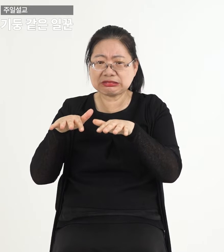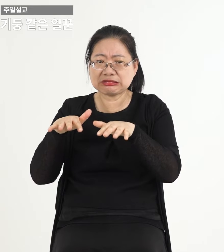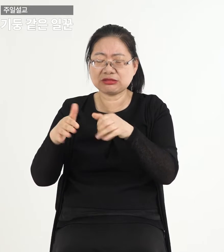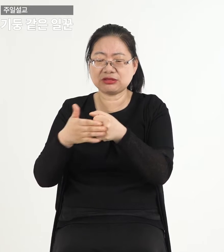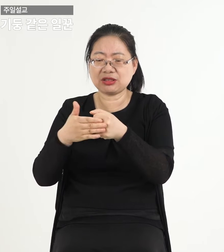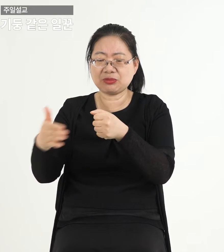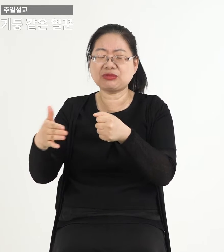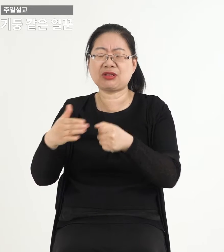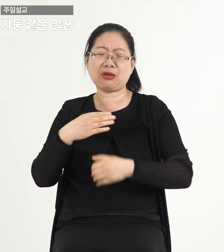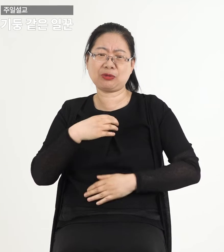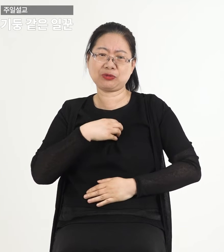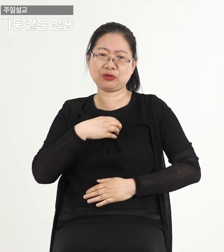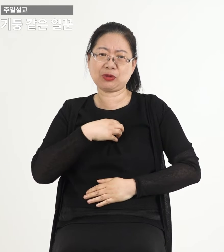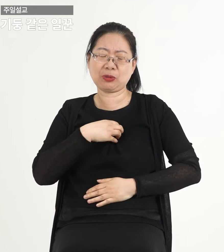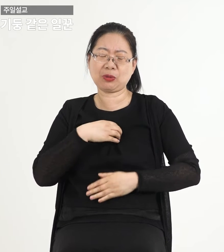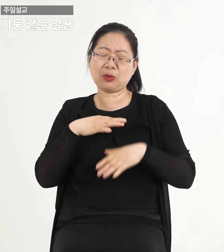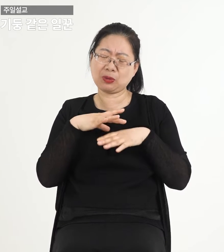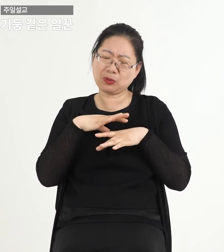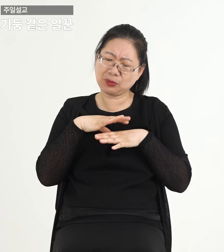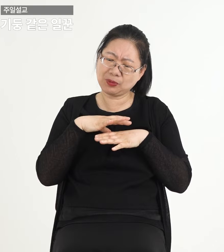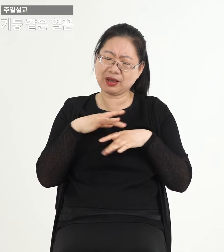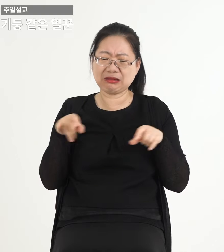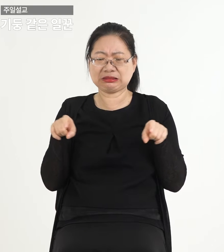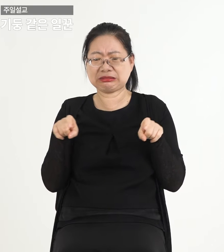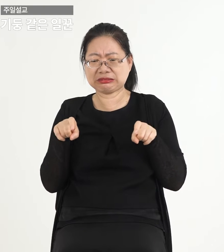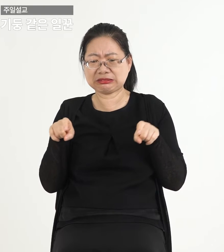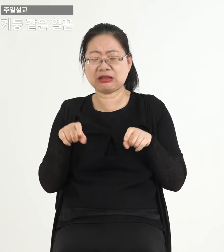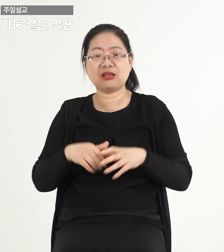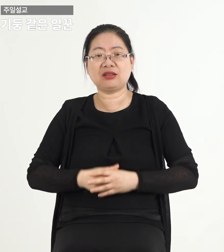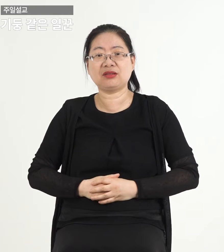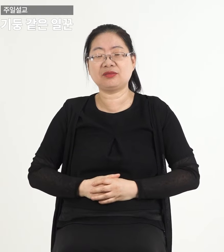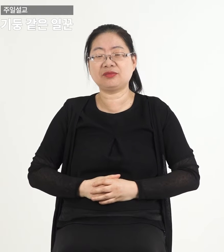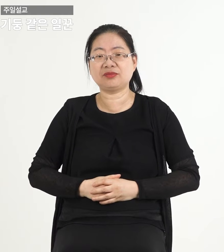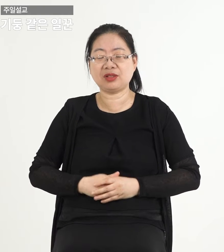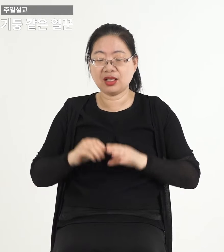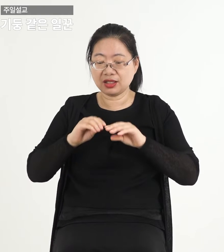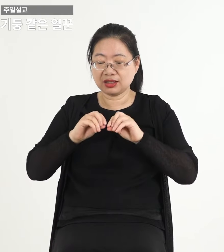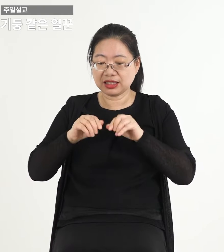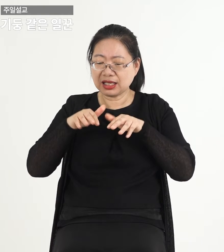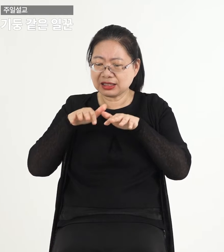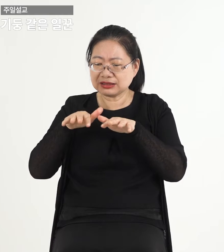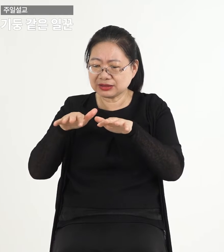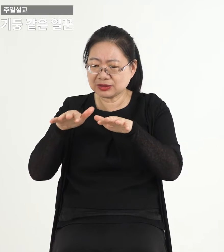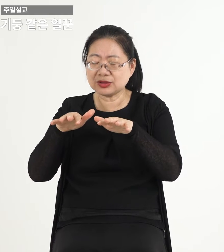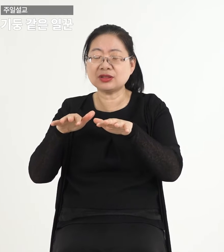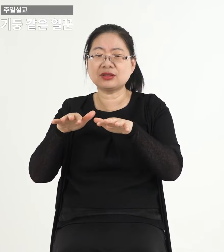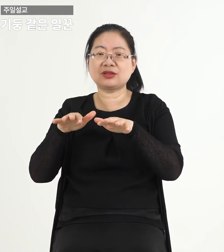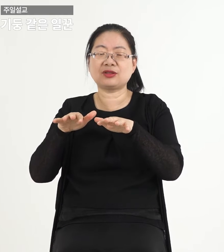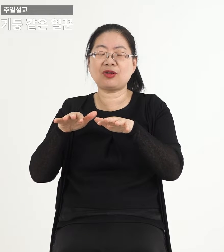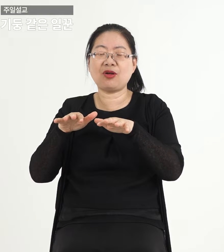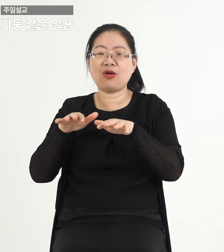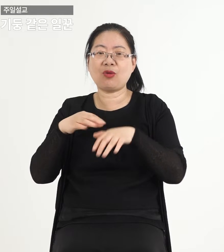공포와 위험에 흔들거렸습니다. 근데 지진도 무섭지만 여러분